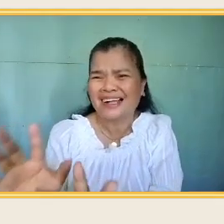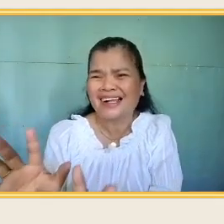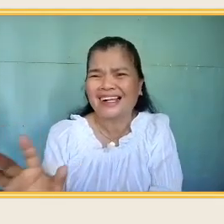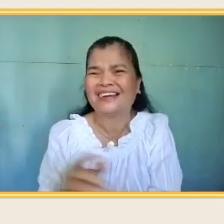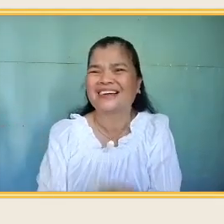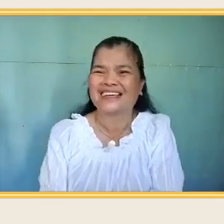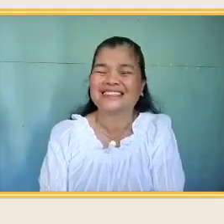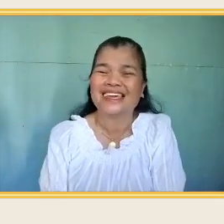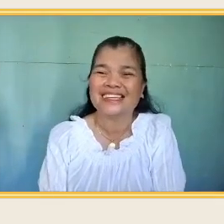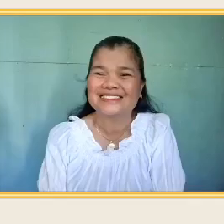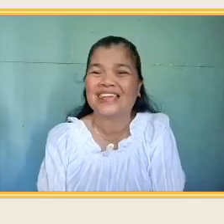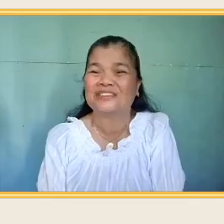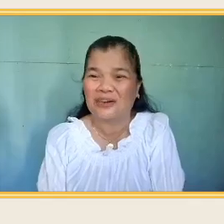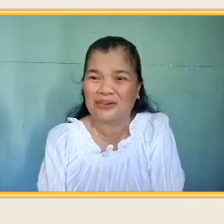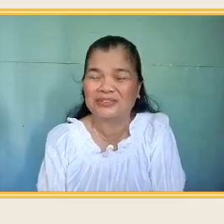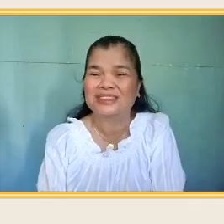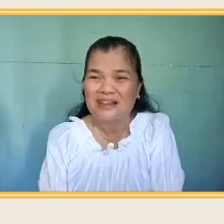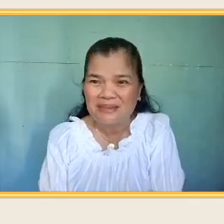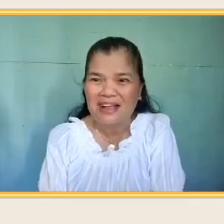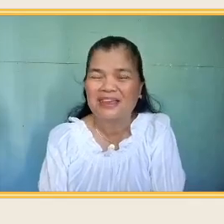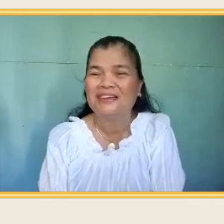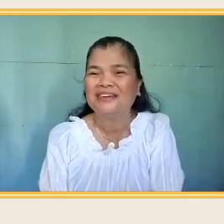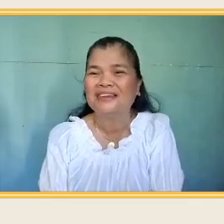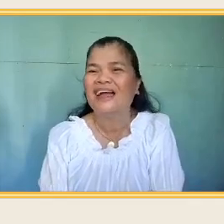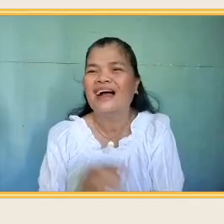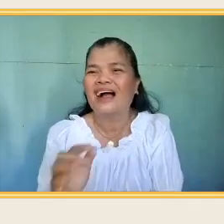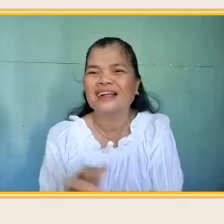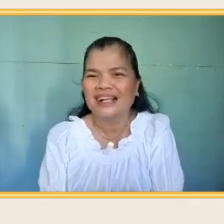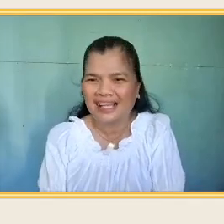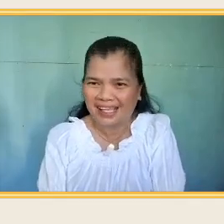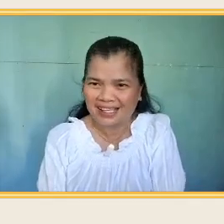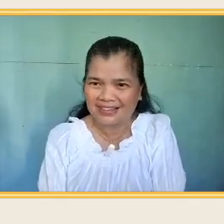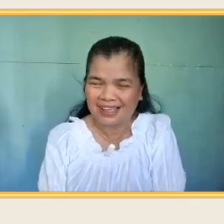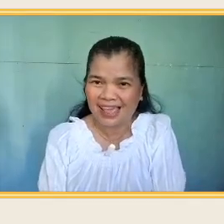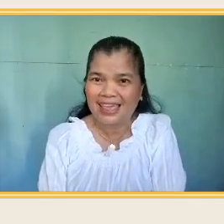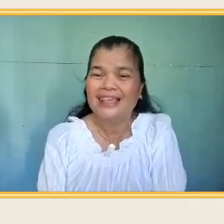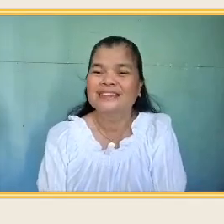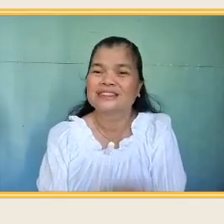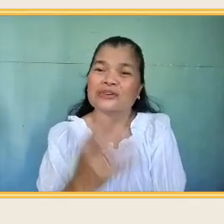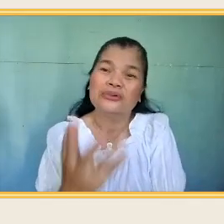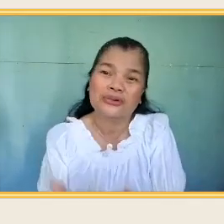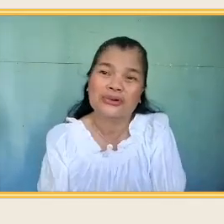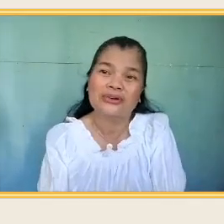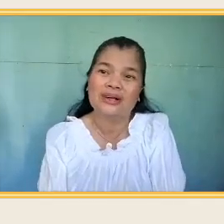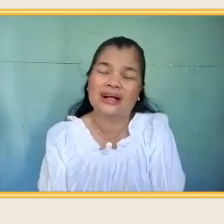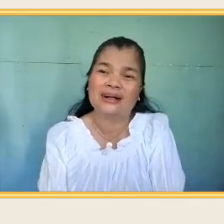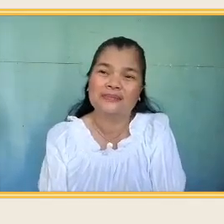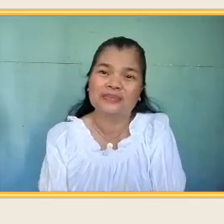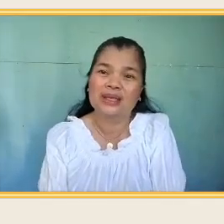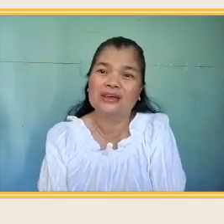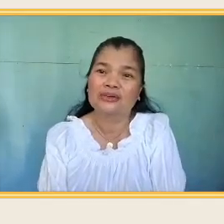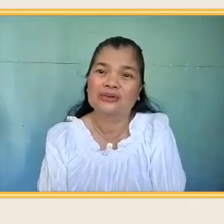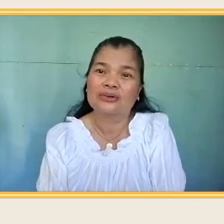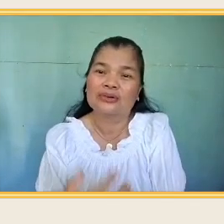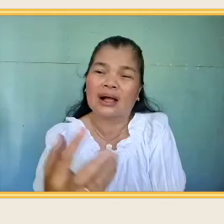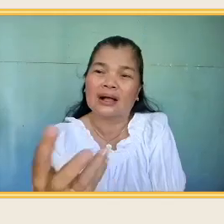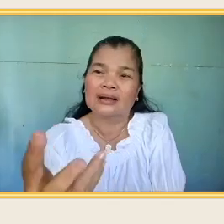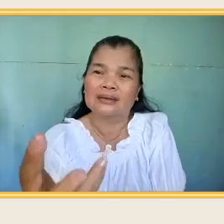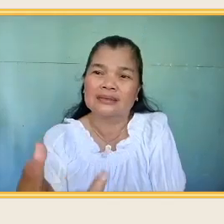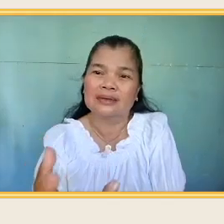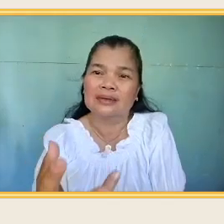Wawa ka! Don't! Tama, Wow. very good. Ang gagaling, okay? Siguro,